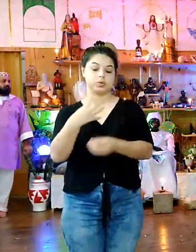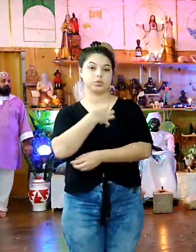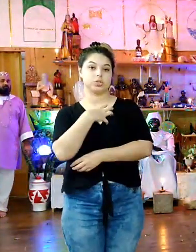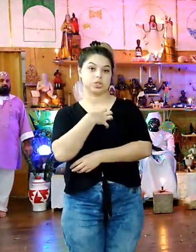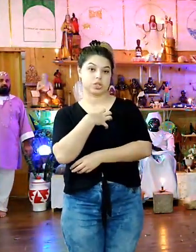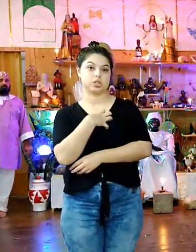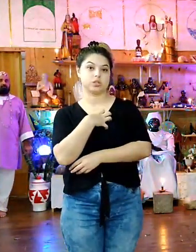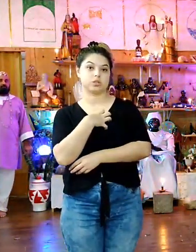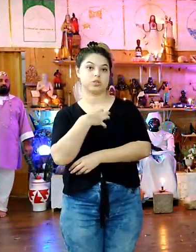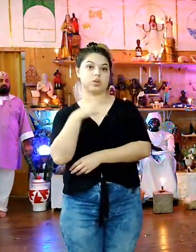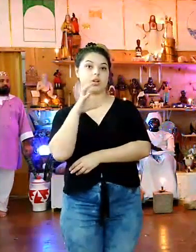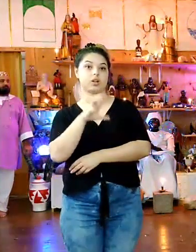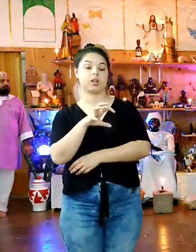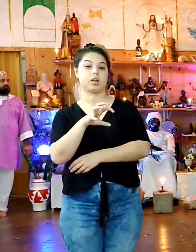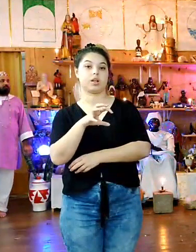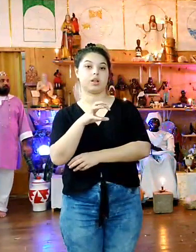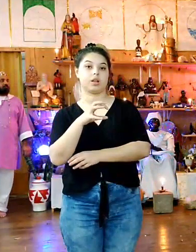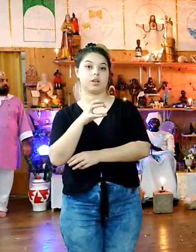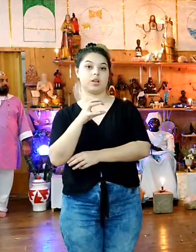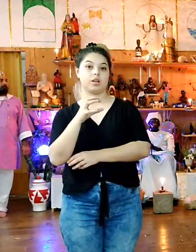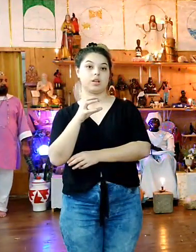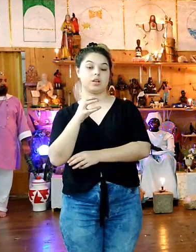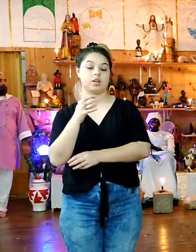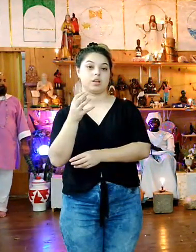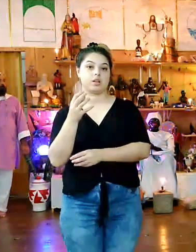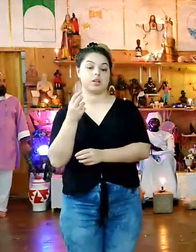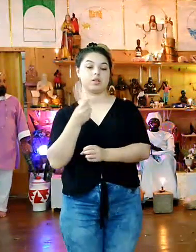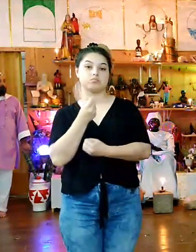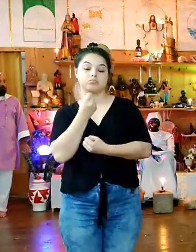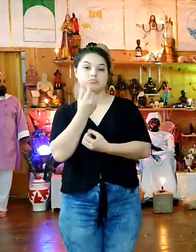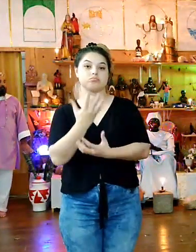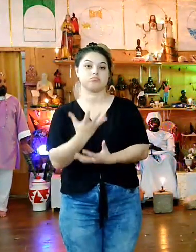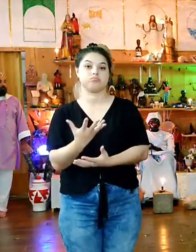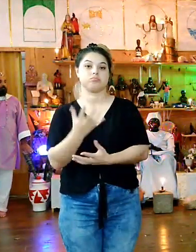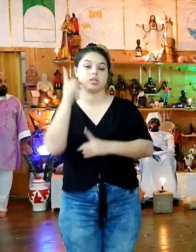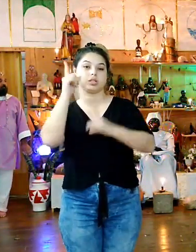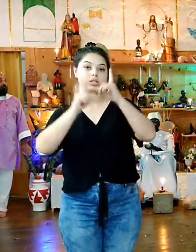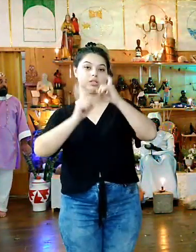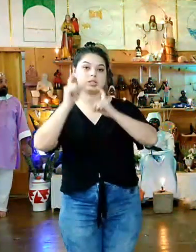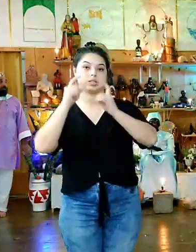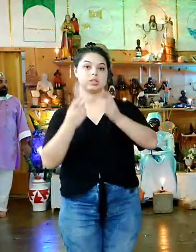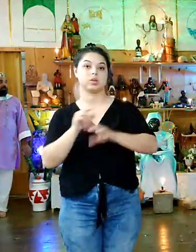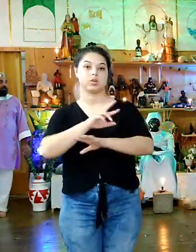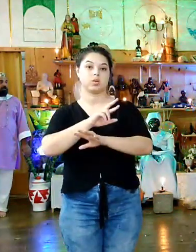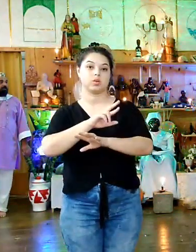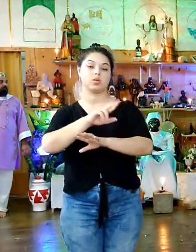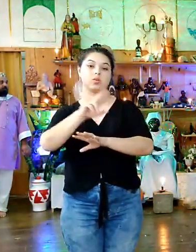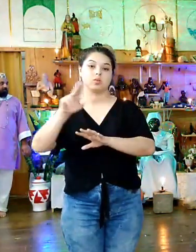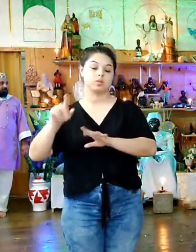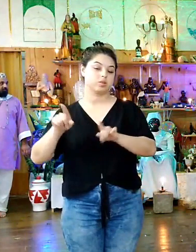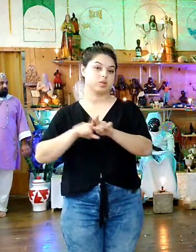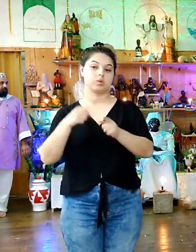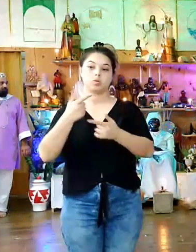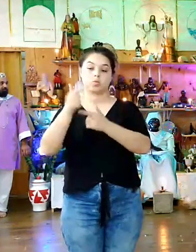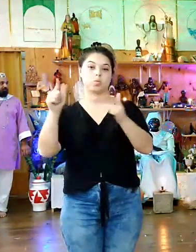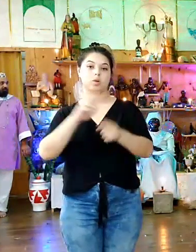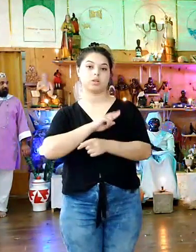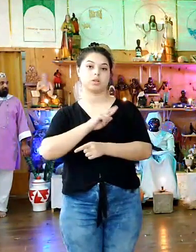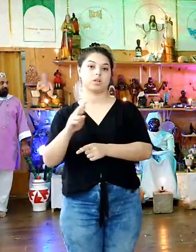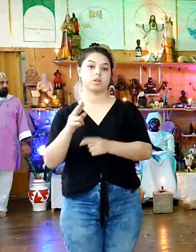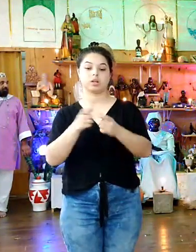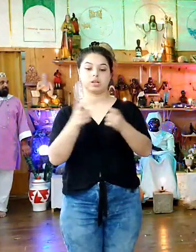formas da expressão de Umbanda. A grande diversidade que são as outras religiões também. A